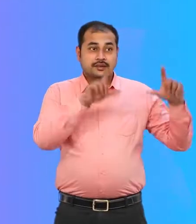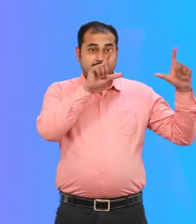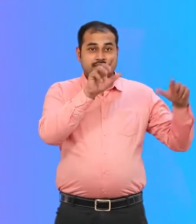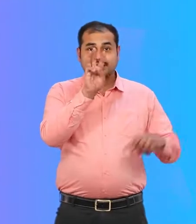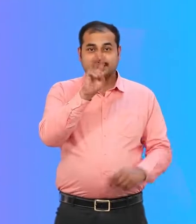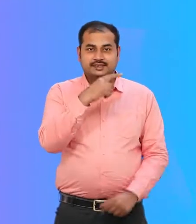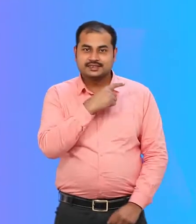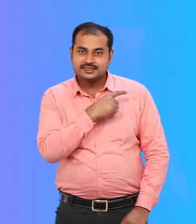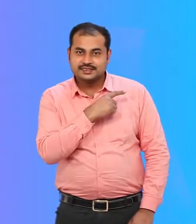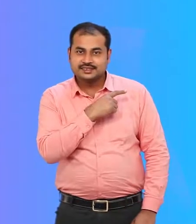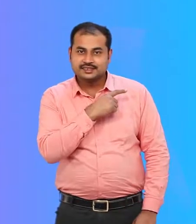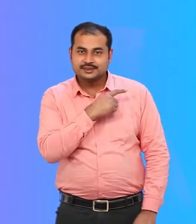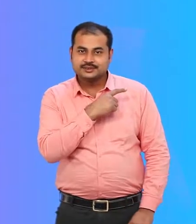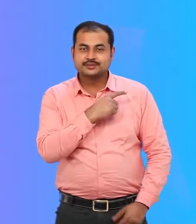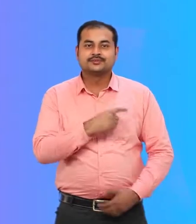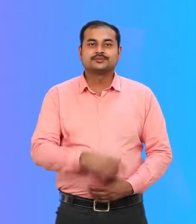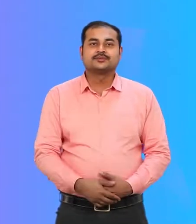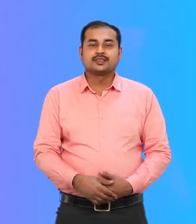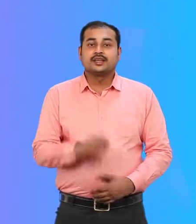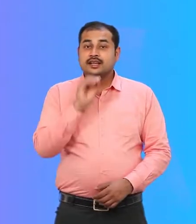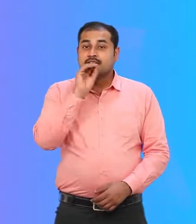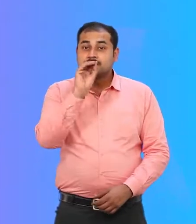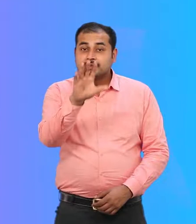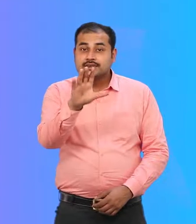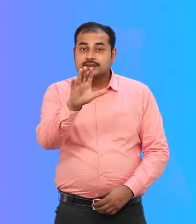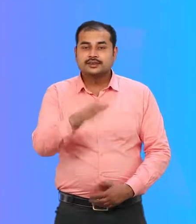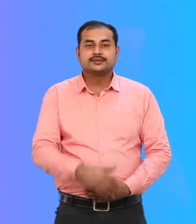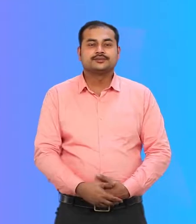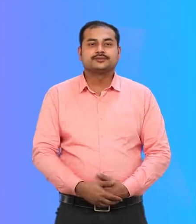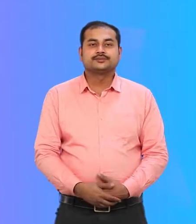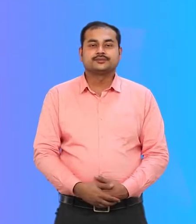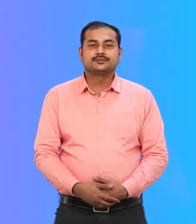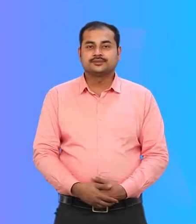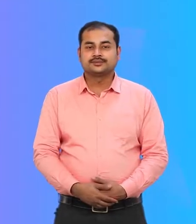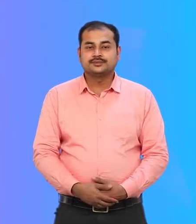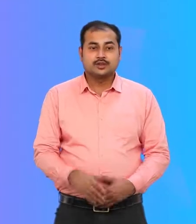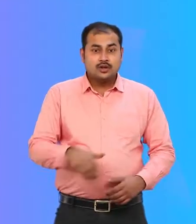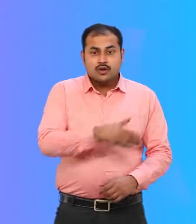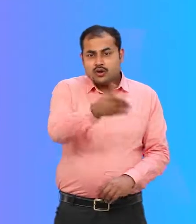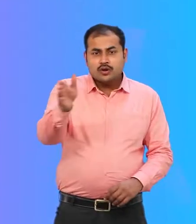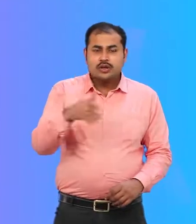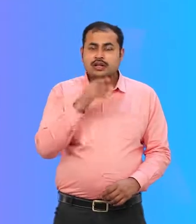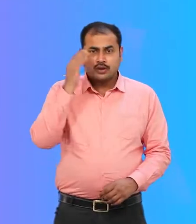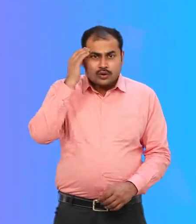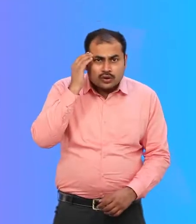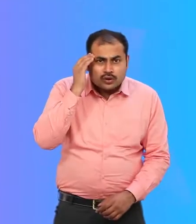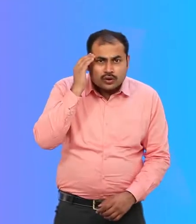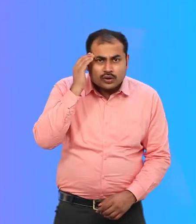कि दूसरे चित्र में एक संदेश है और यह संदेश है क्या आपको पता है